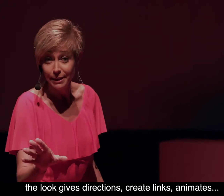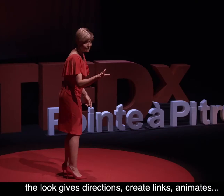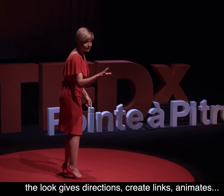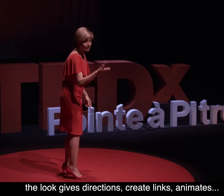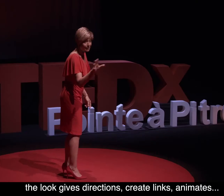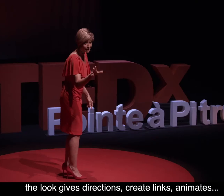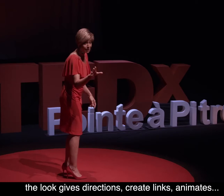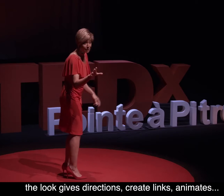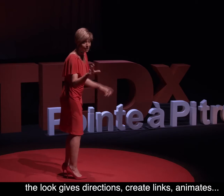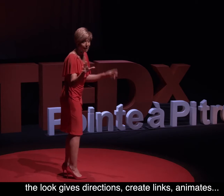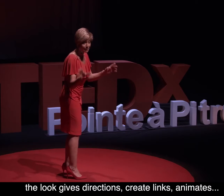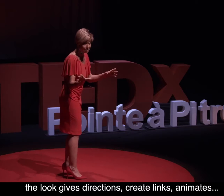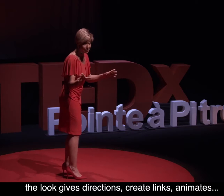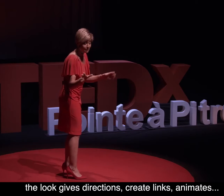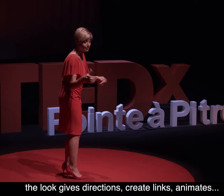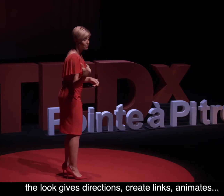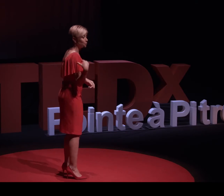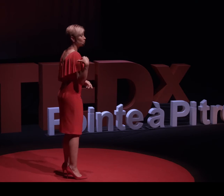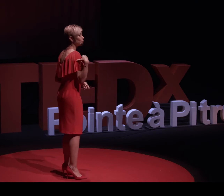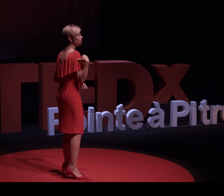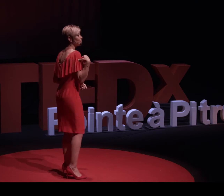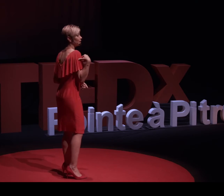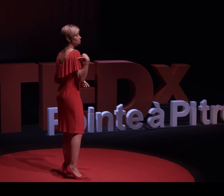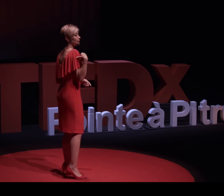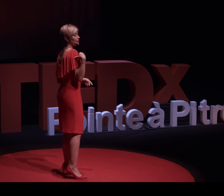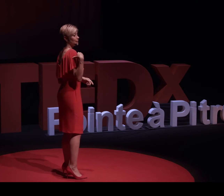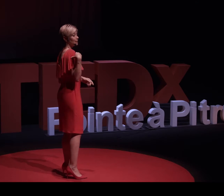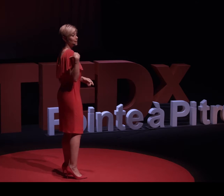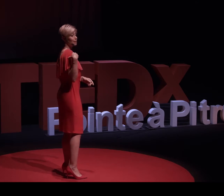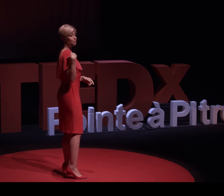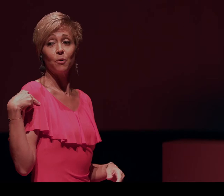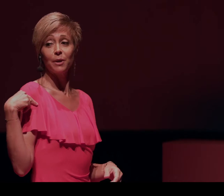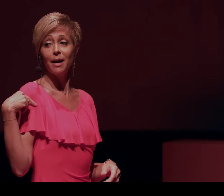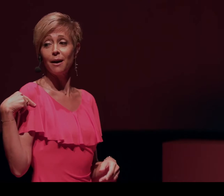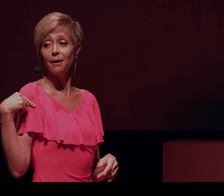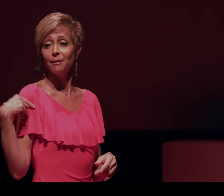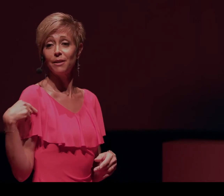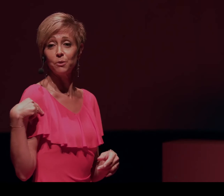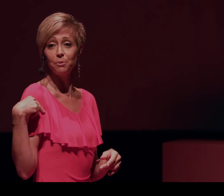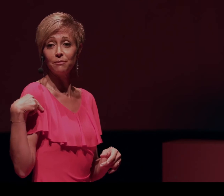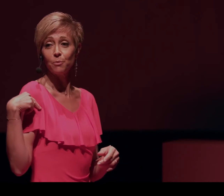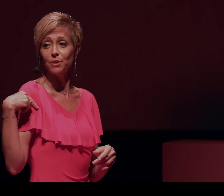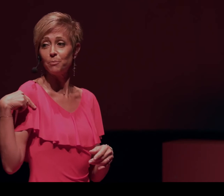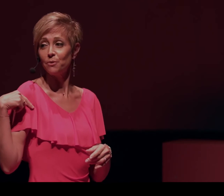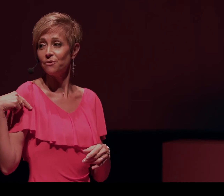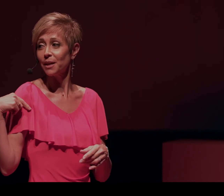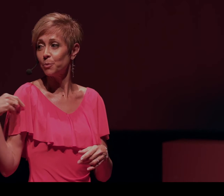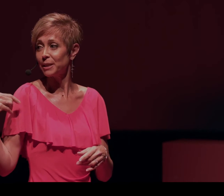lie, dirige, anime. Donc quand je vais évoquer le passé, mon regard va suivre mon épaule vers le